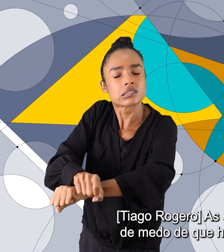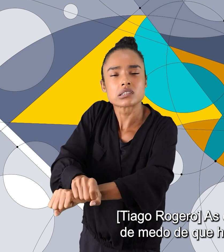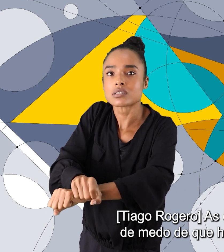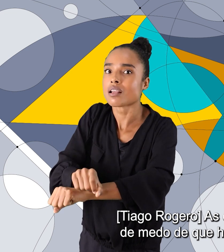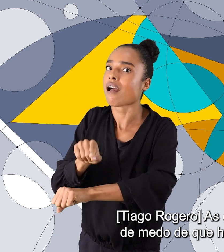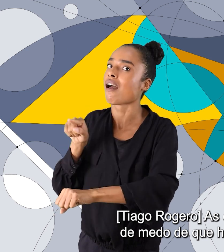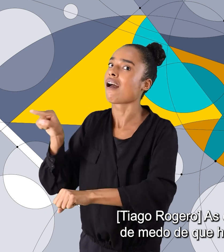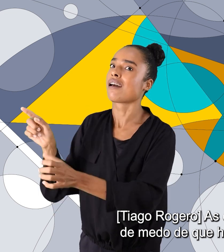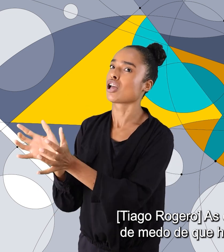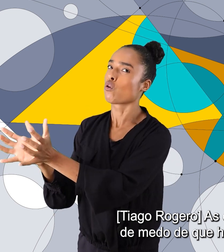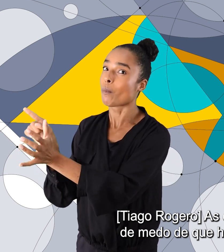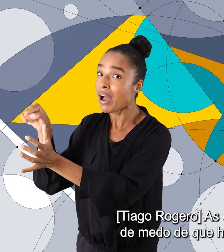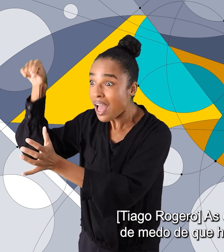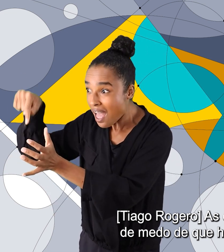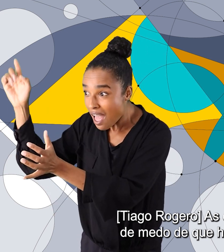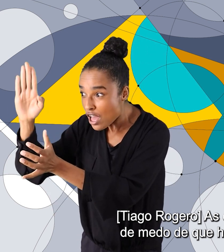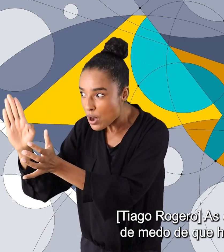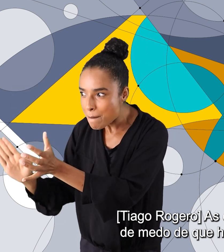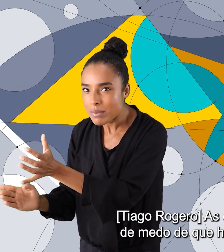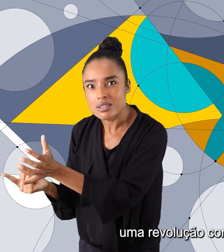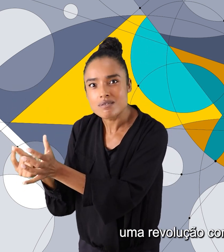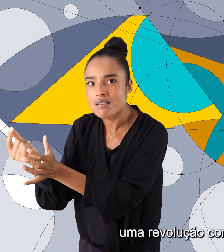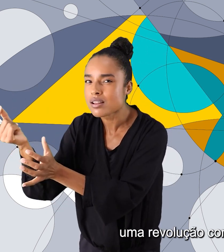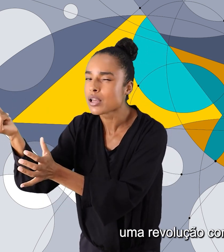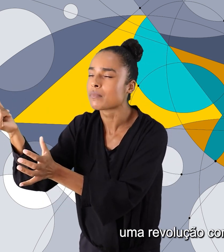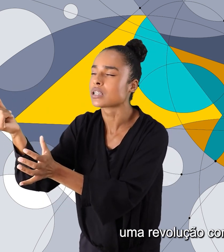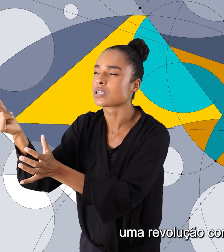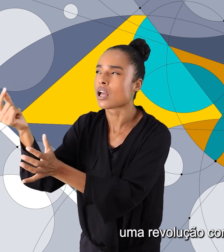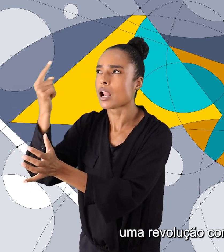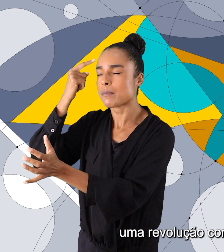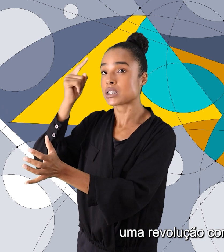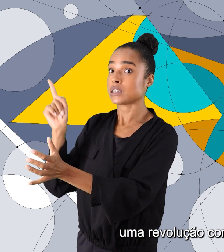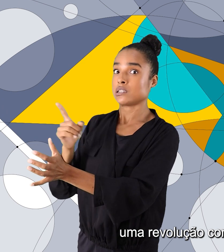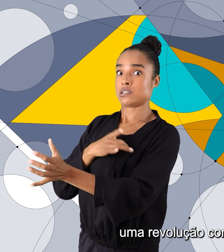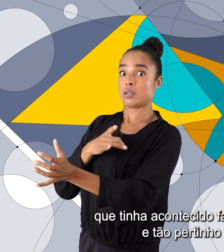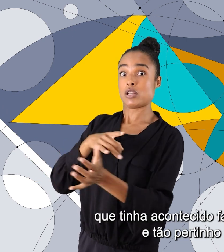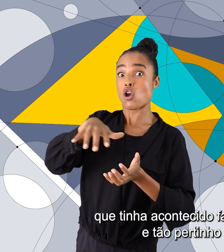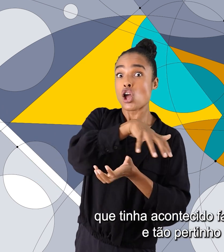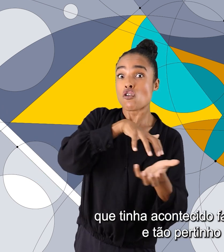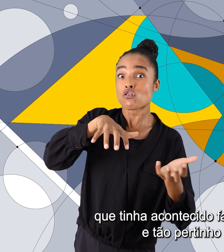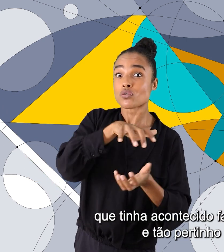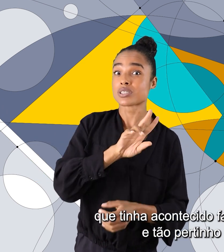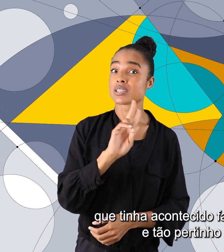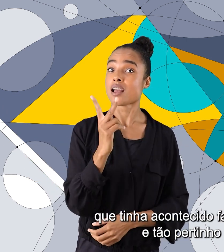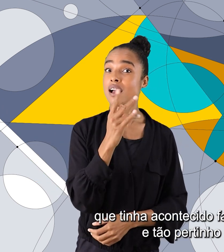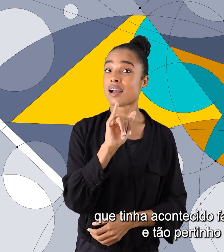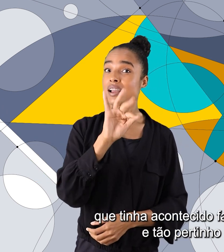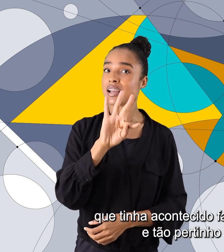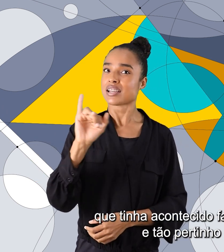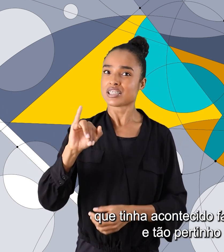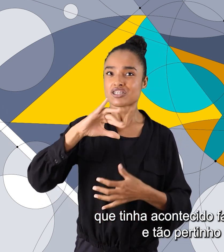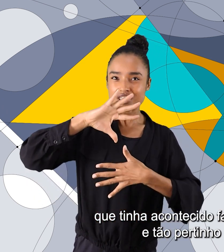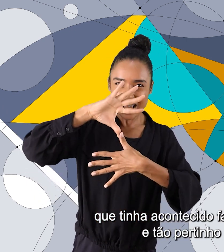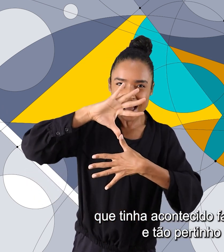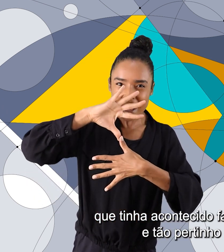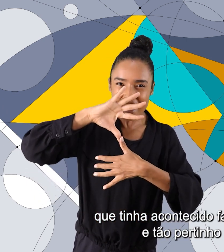As elites morriam de medo de que houvesse aqui uma revolução como a do Haiti, que tinha acontecido fazia pouco tempo e